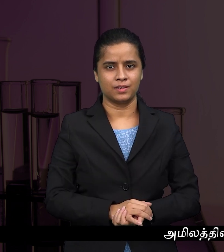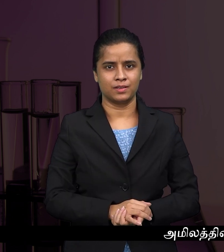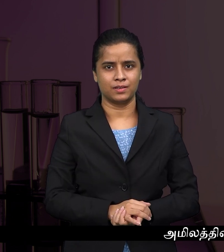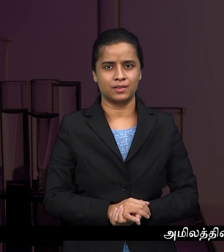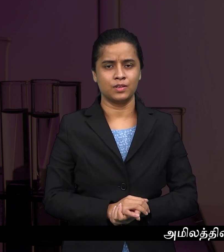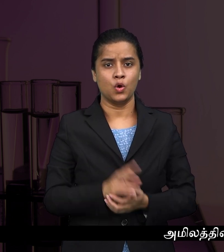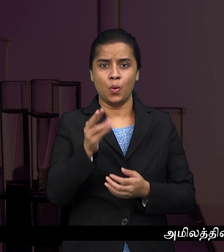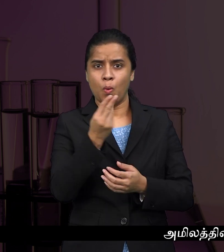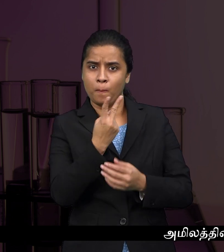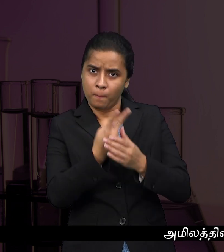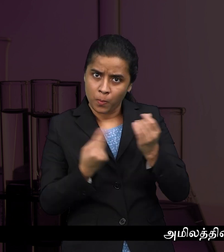அமிலத்தின் அமிலத்தன்மை,